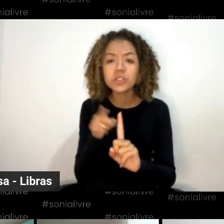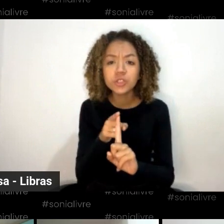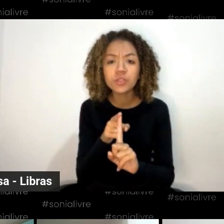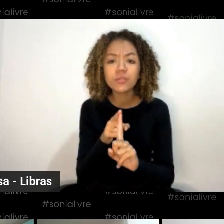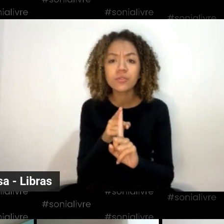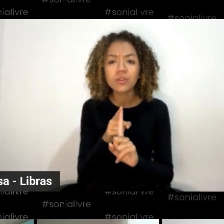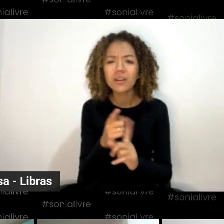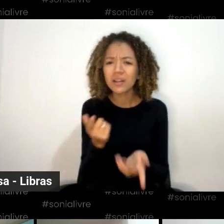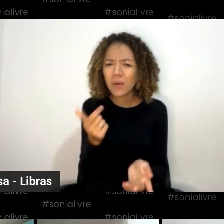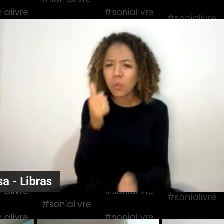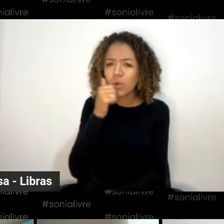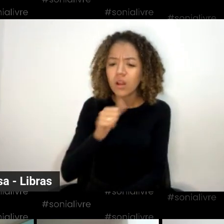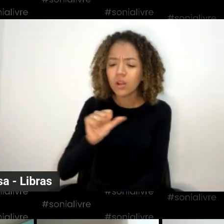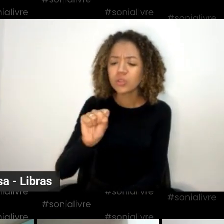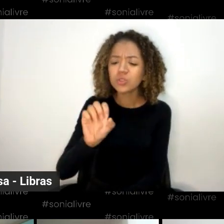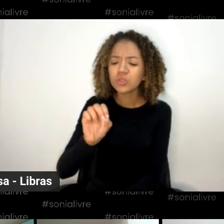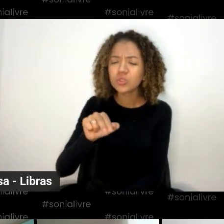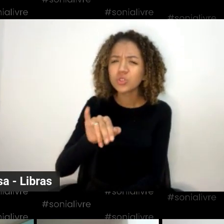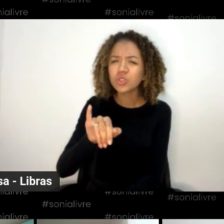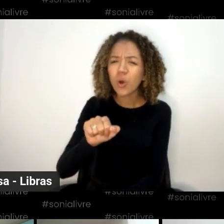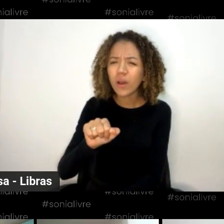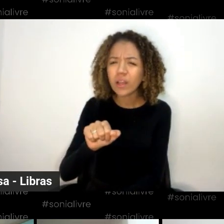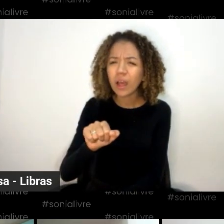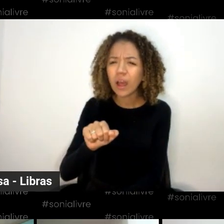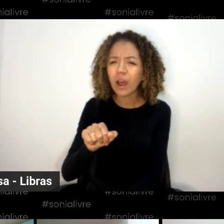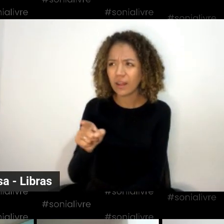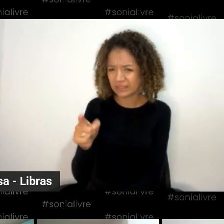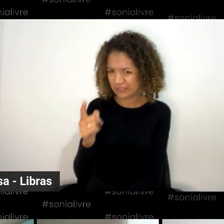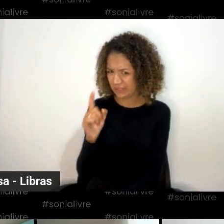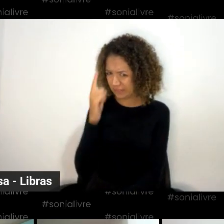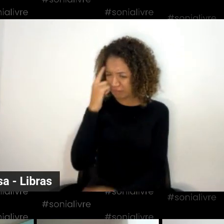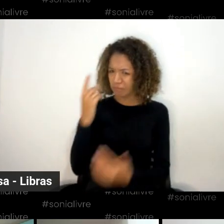que a Sônia também não sofreu violência física?